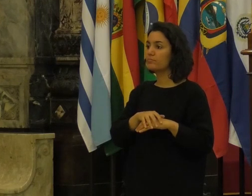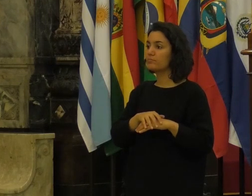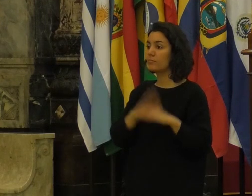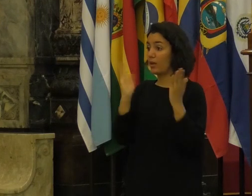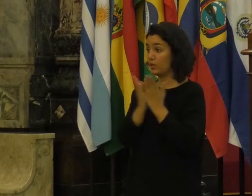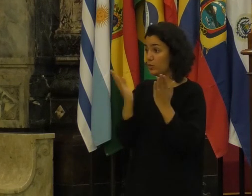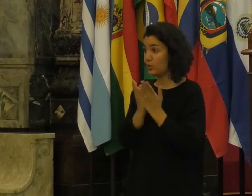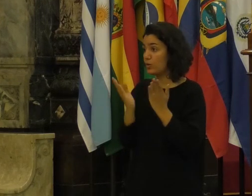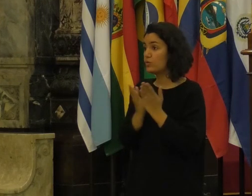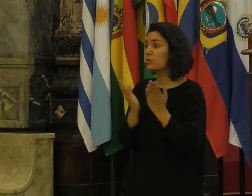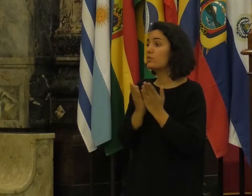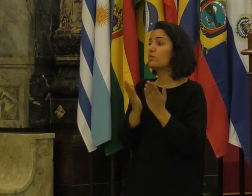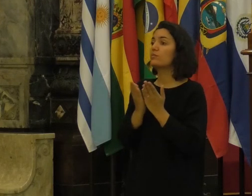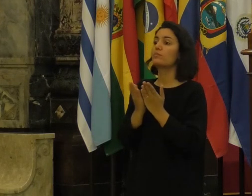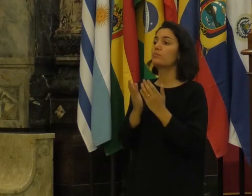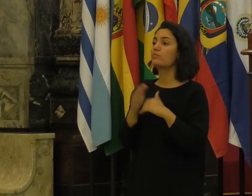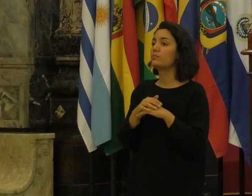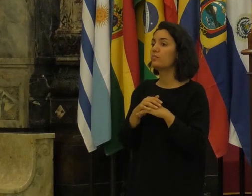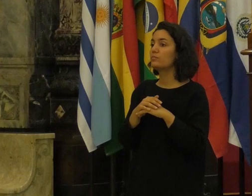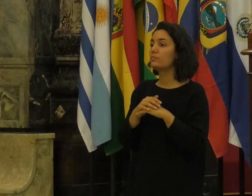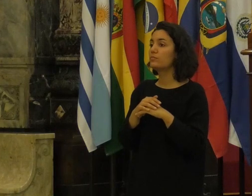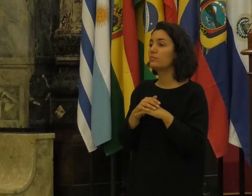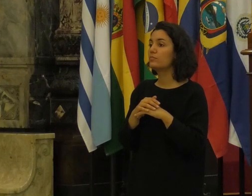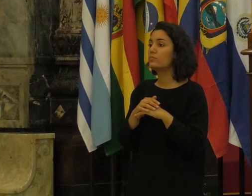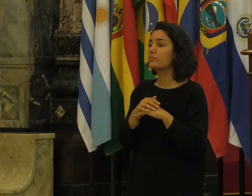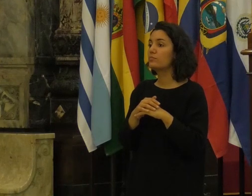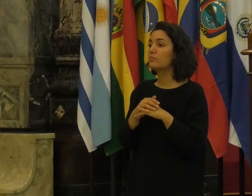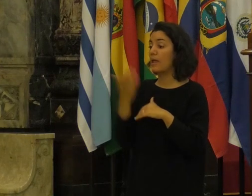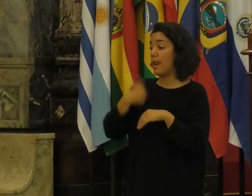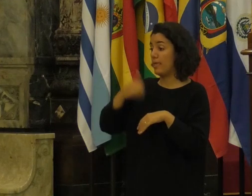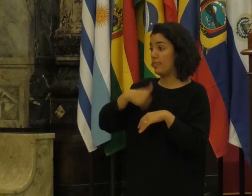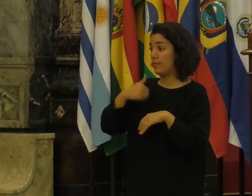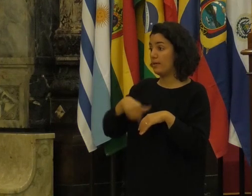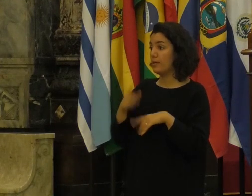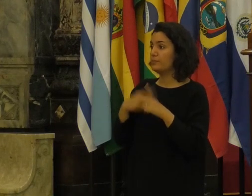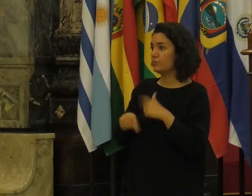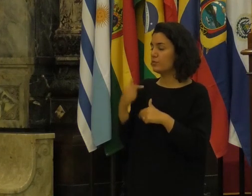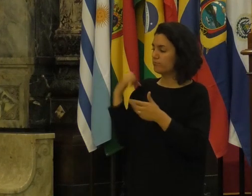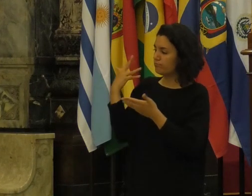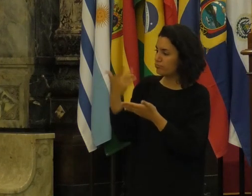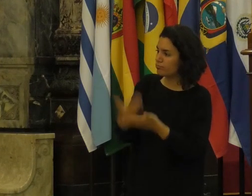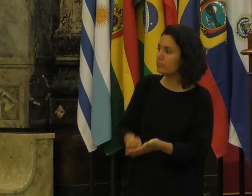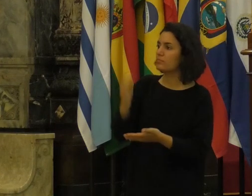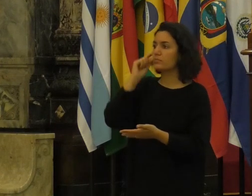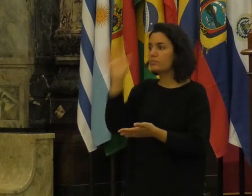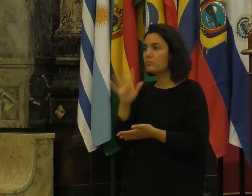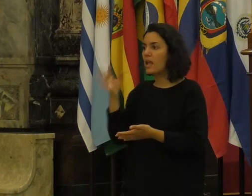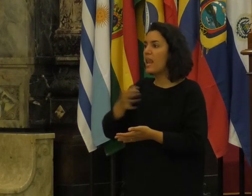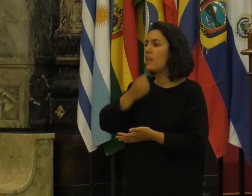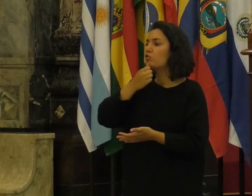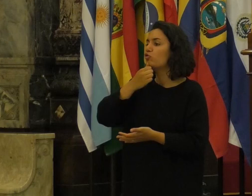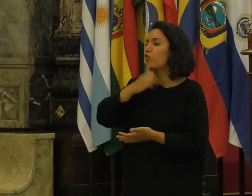la historia de la historia y la tendencia de la psicología argentina. El devenir histórico de la psicología puede visualizarse en dos